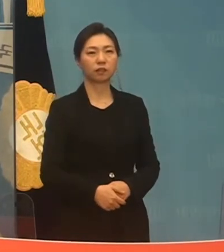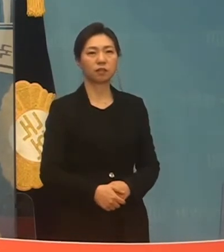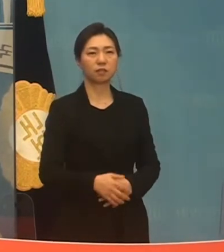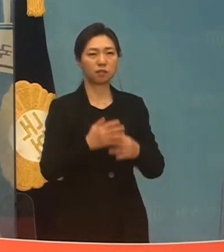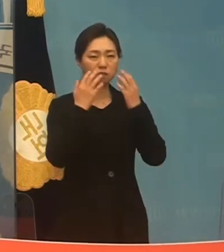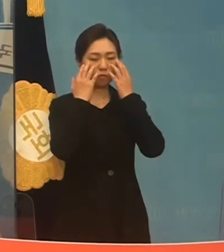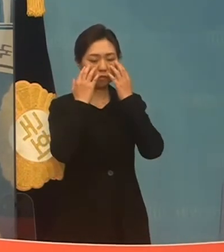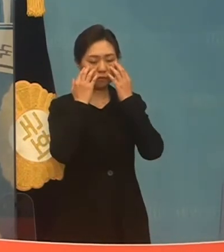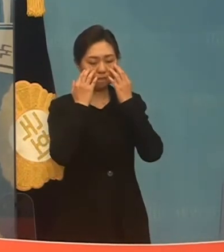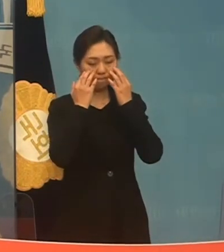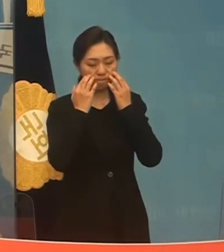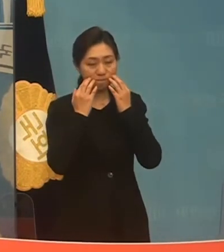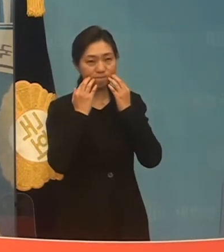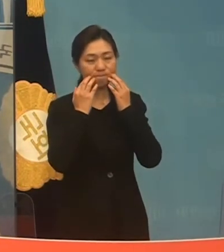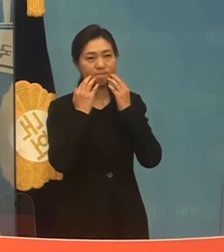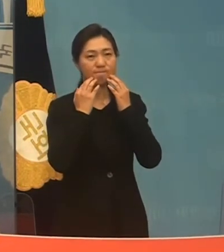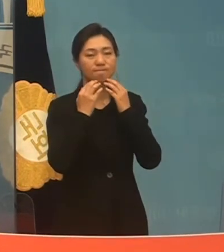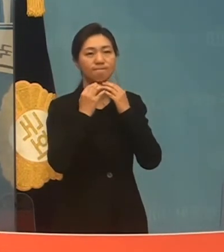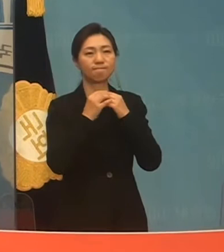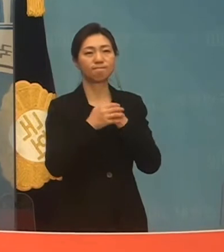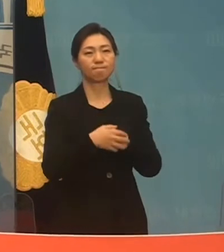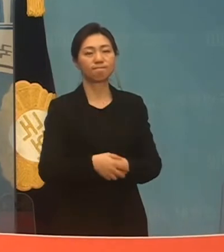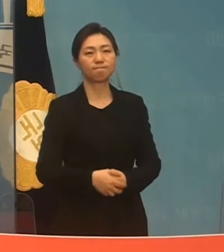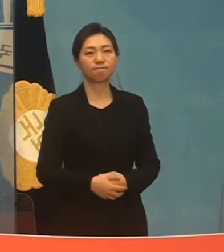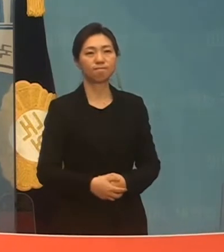피눈물을 흘리는